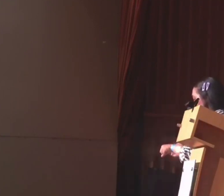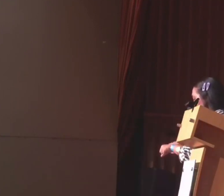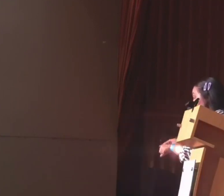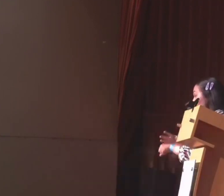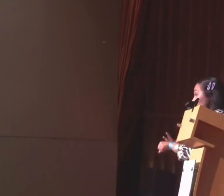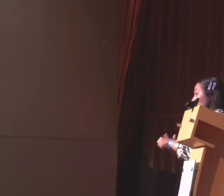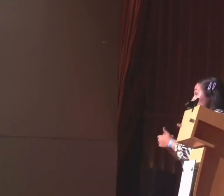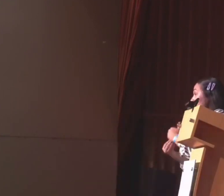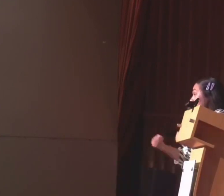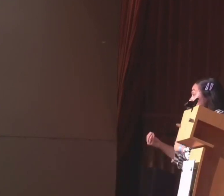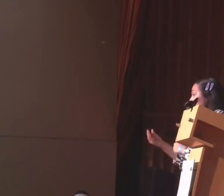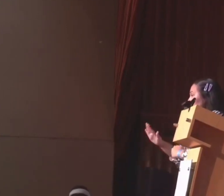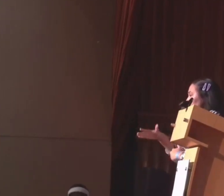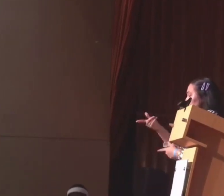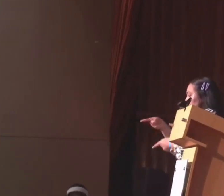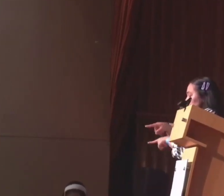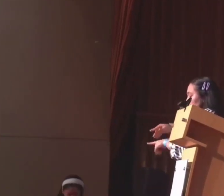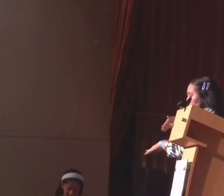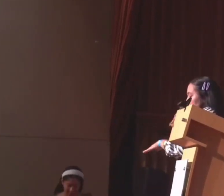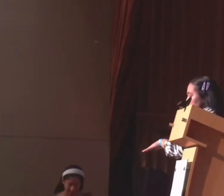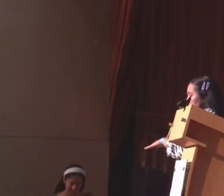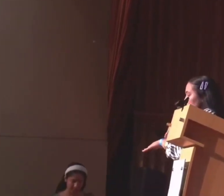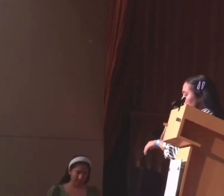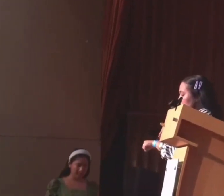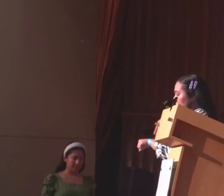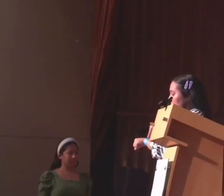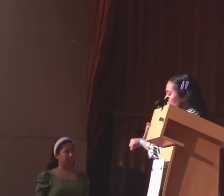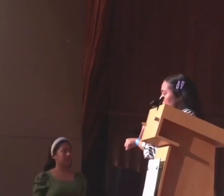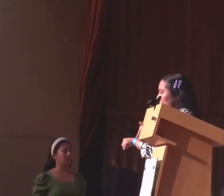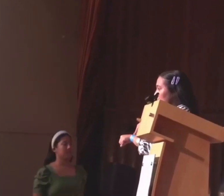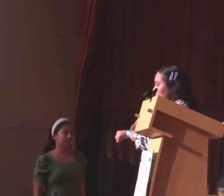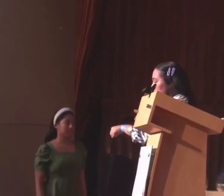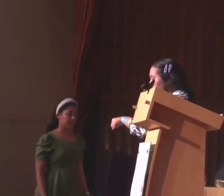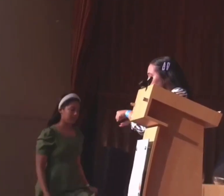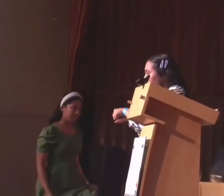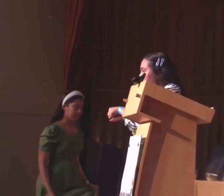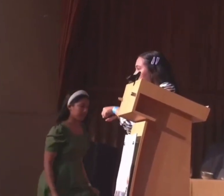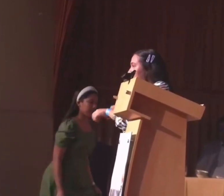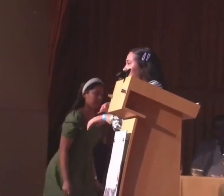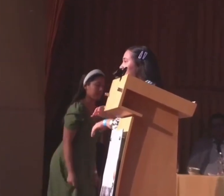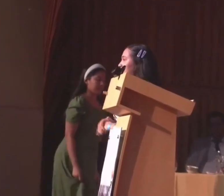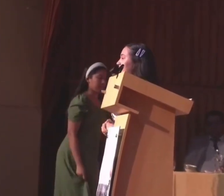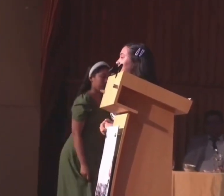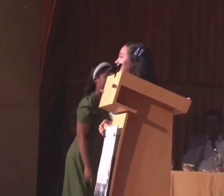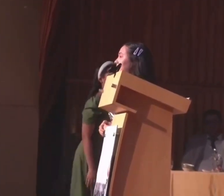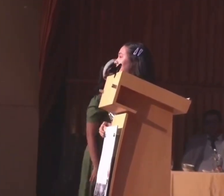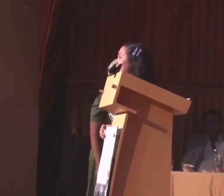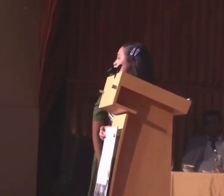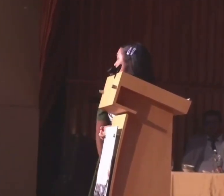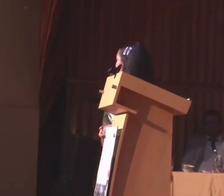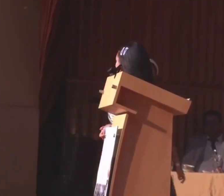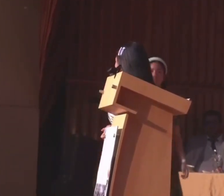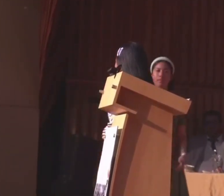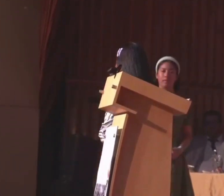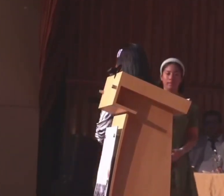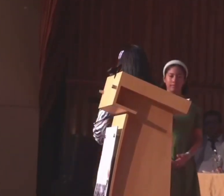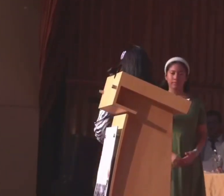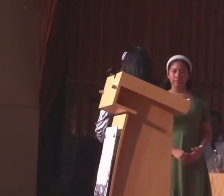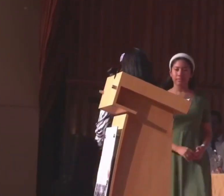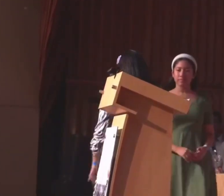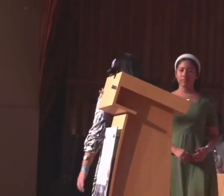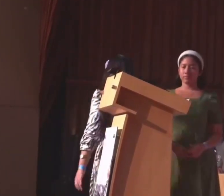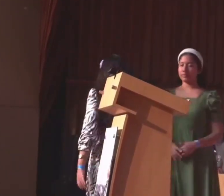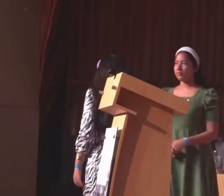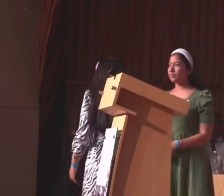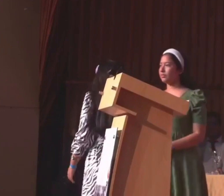no le metía un cartoncito. Ese día ese hombre predicó el mensaje y yo estoy... porque recogimos la ofrenda, pero yo me quedaba con el chaleco, porque